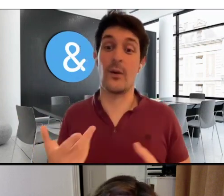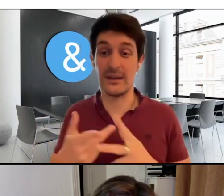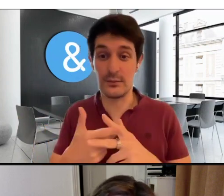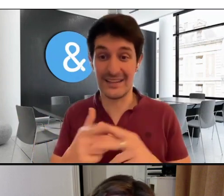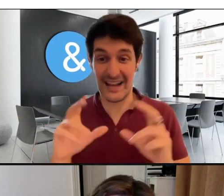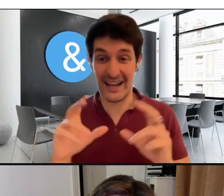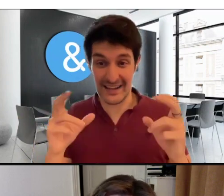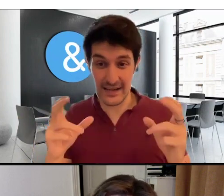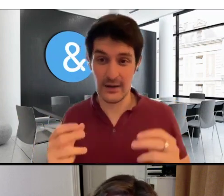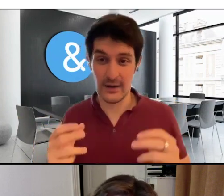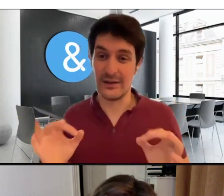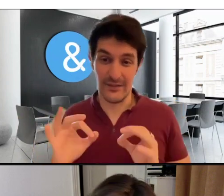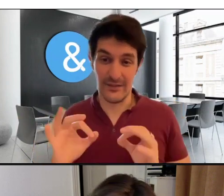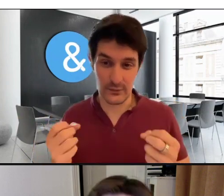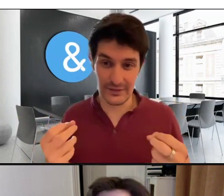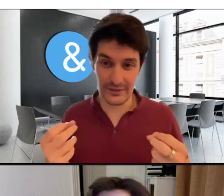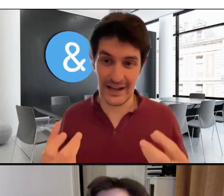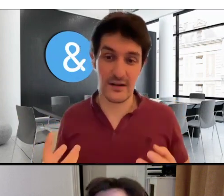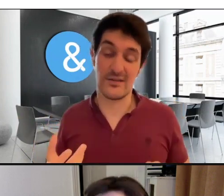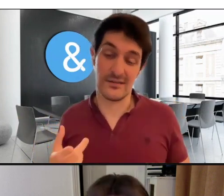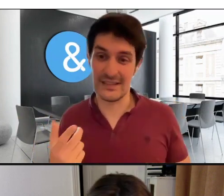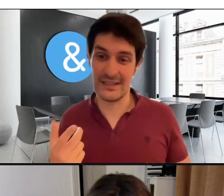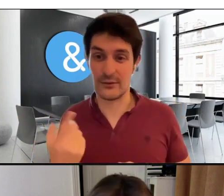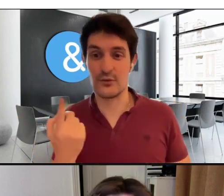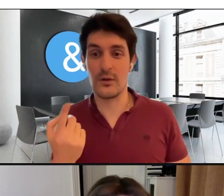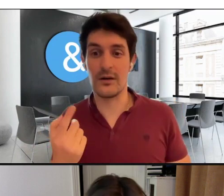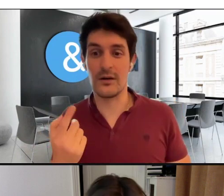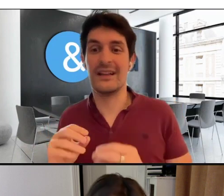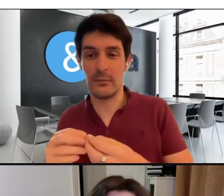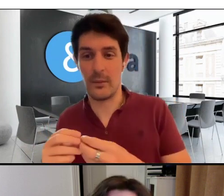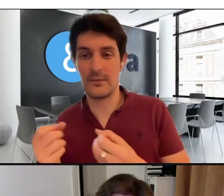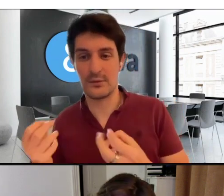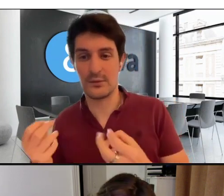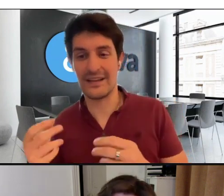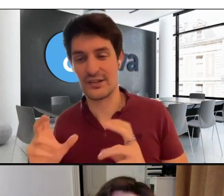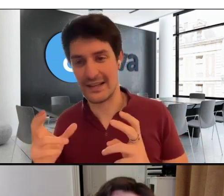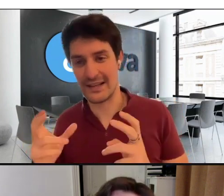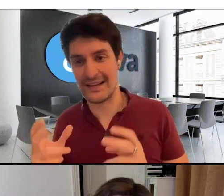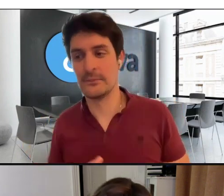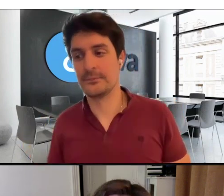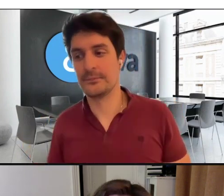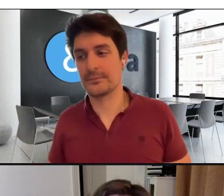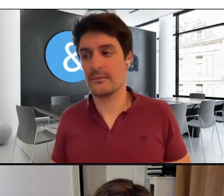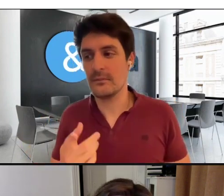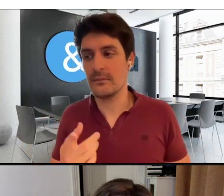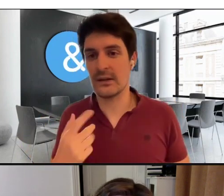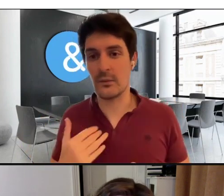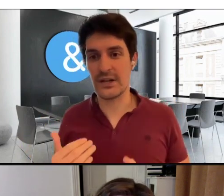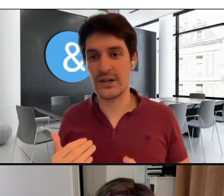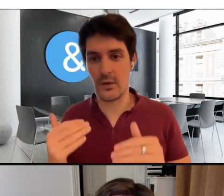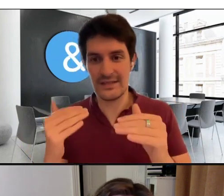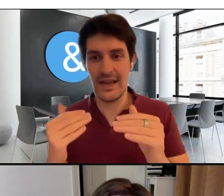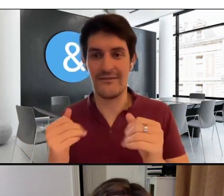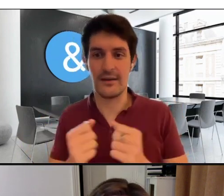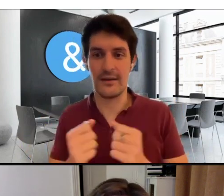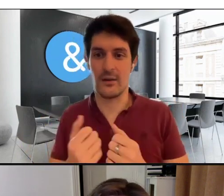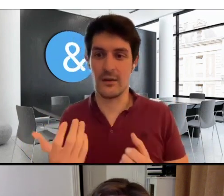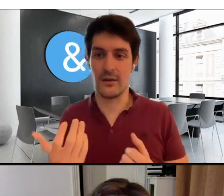début, c'était la télé, il n'y avait pas de sous-titrage, il y a toujours des problèmes de sous-titrage à la télé. Donc, moi, j'ai grandi